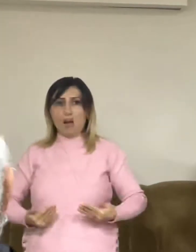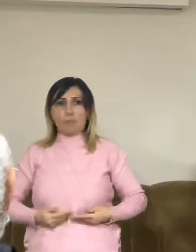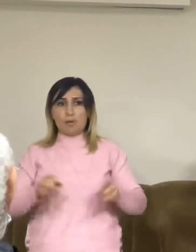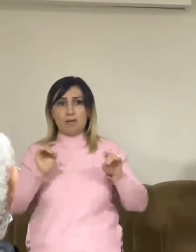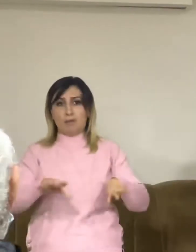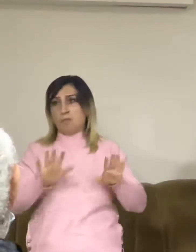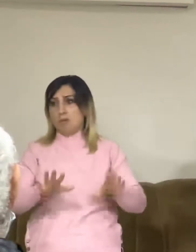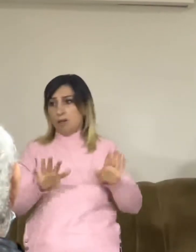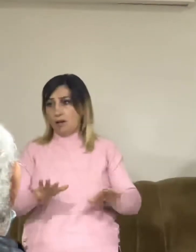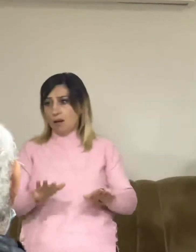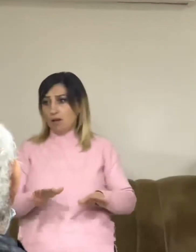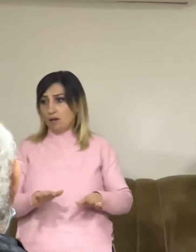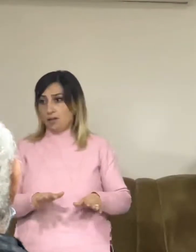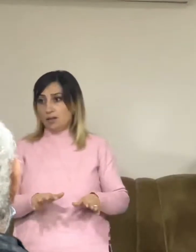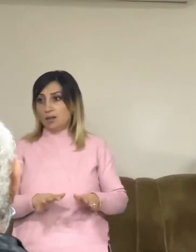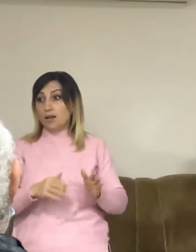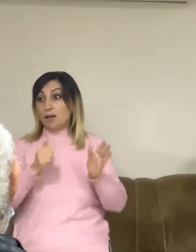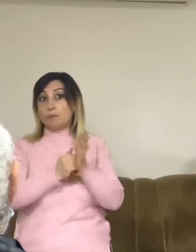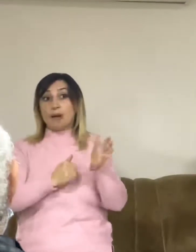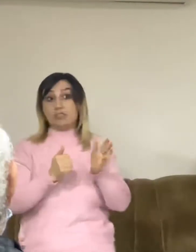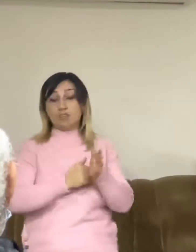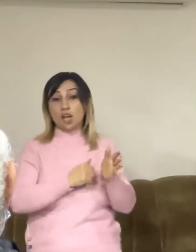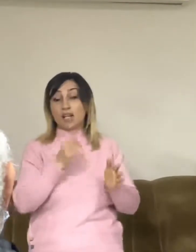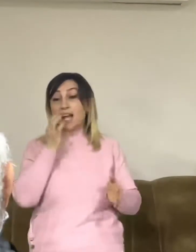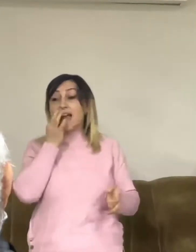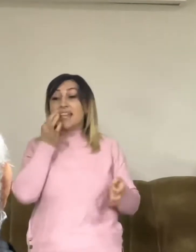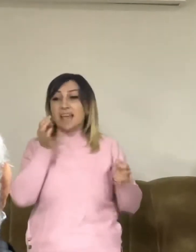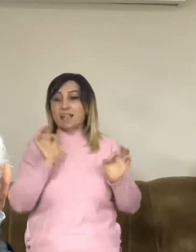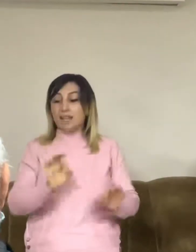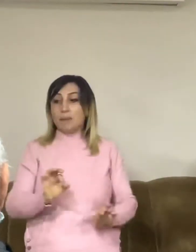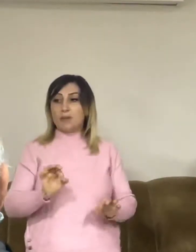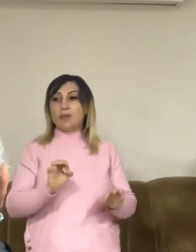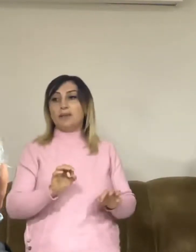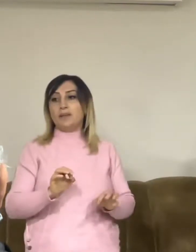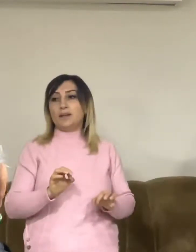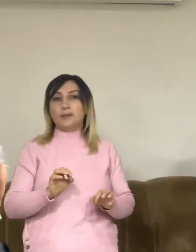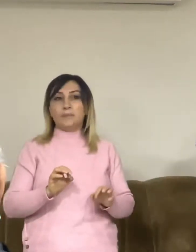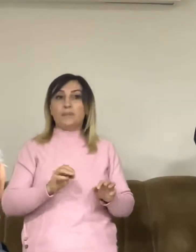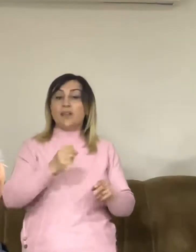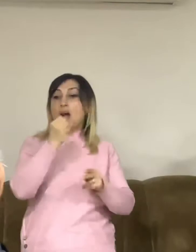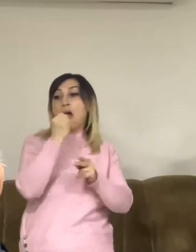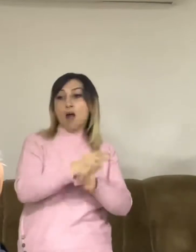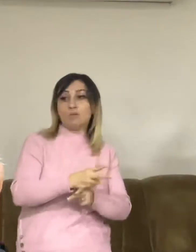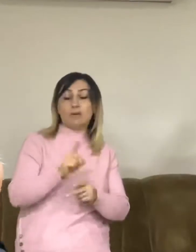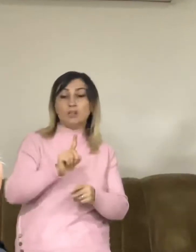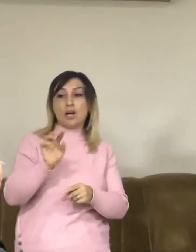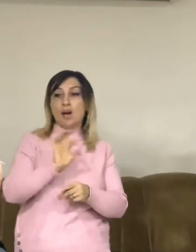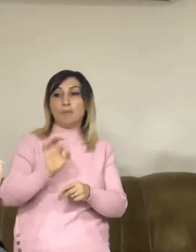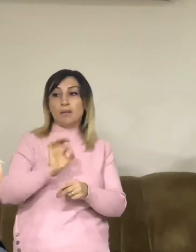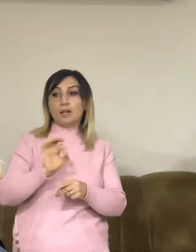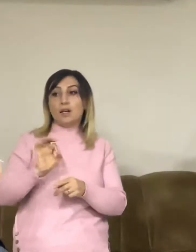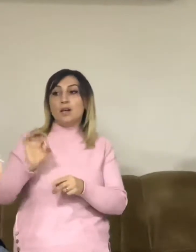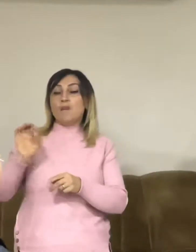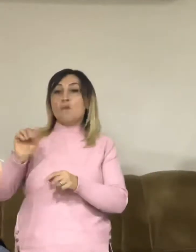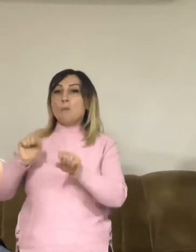Եդեմի պարտեզից դուրս հանելու պատճառը ոչ թե պատիժ էր, այլ նույնիսկ պաշտպանություն մի